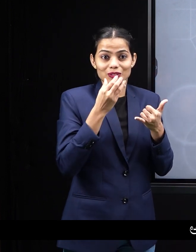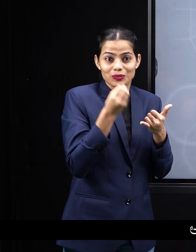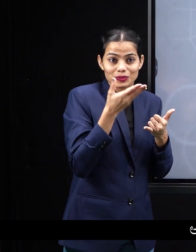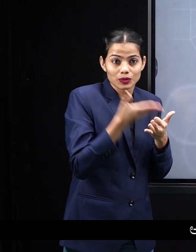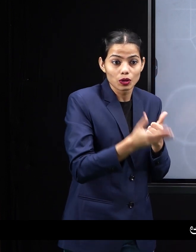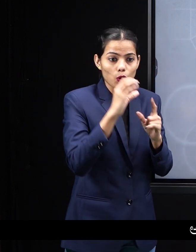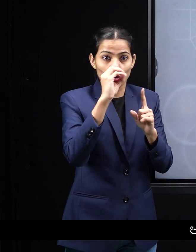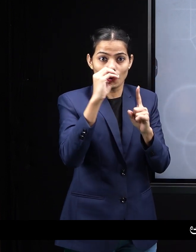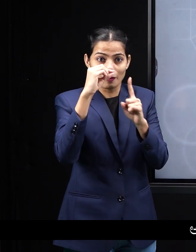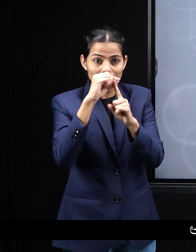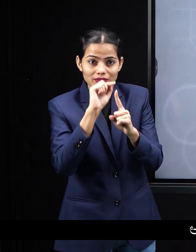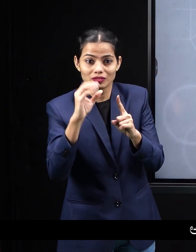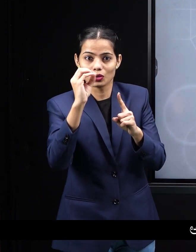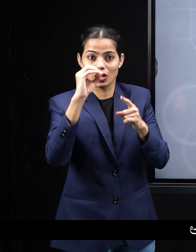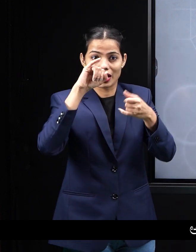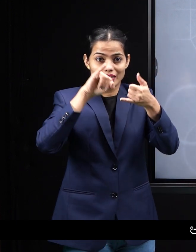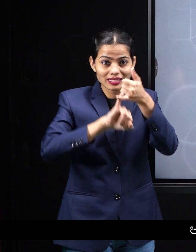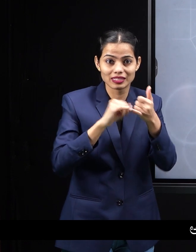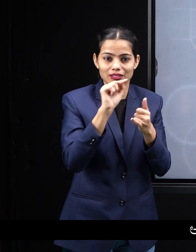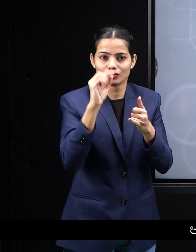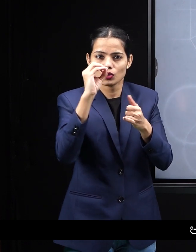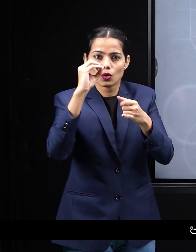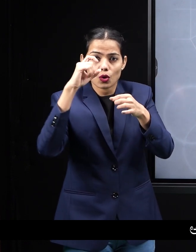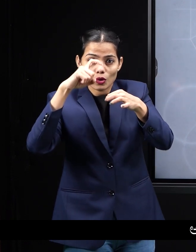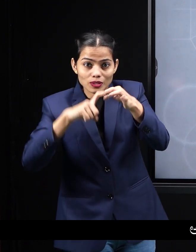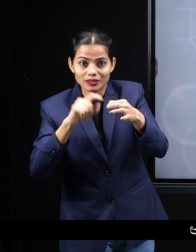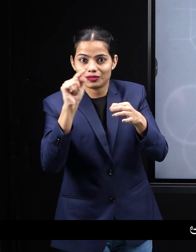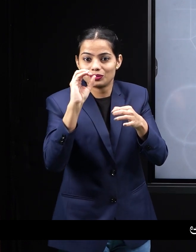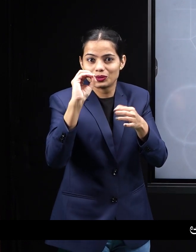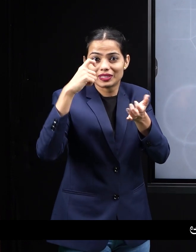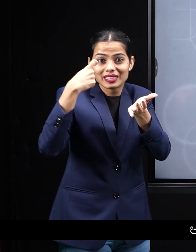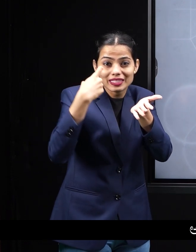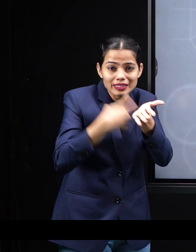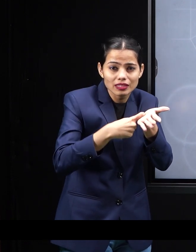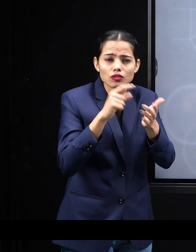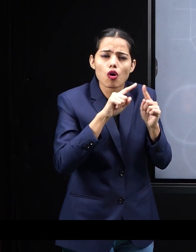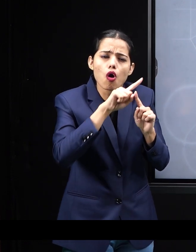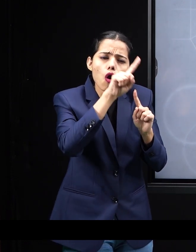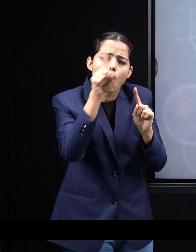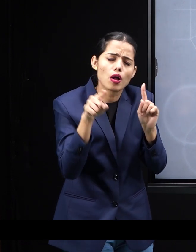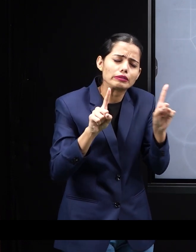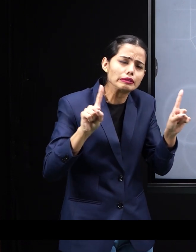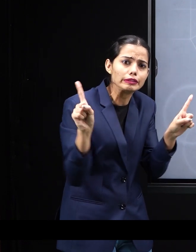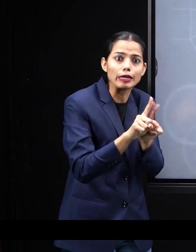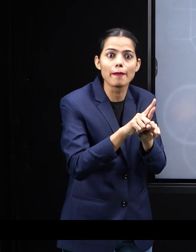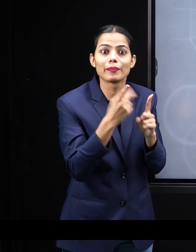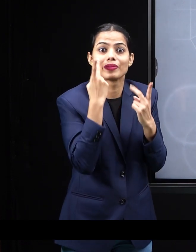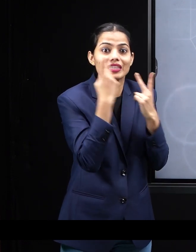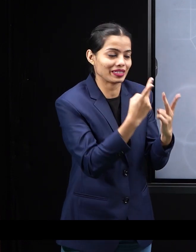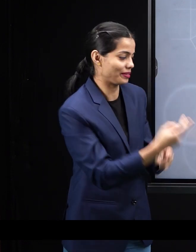ಆದ್ದರಿಂದ OP = OS = OQ = OR ಎಲ್ಲವೂ ವೃತ್ತದ ತ್ರಿಜ್ಯಗಳು.